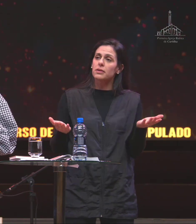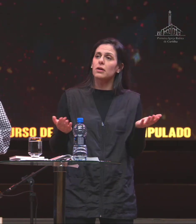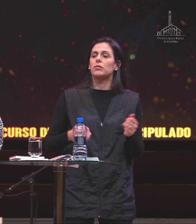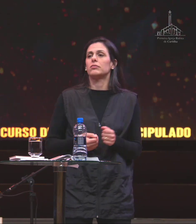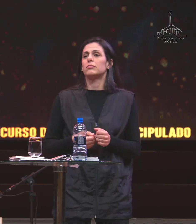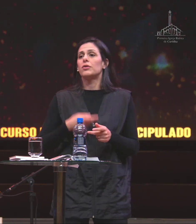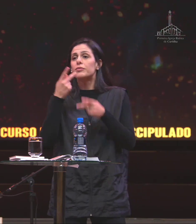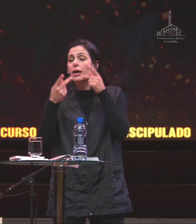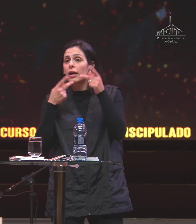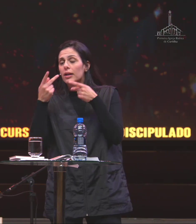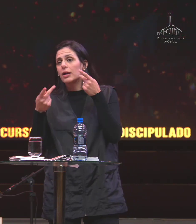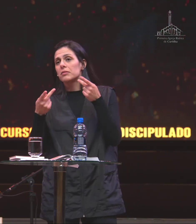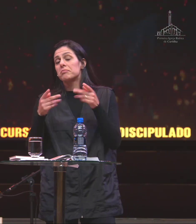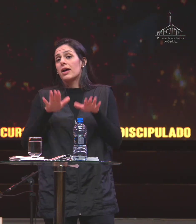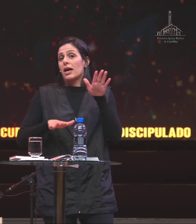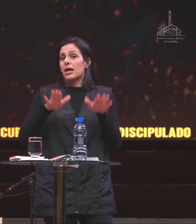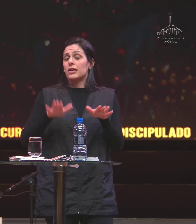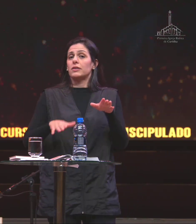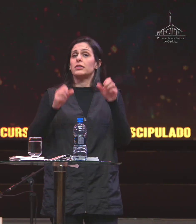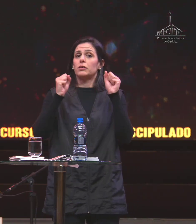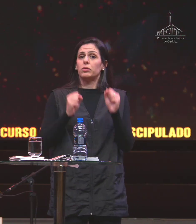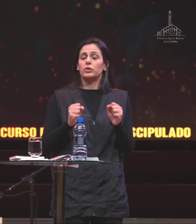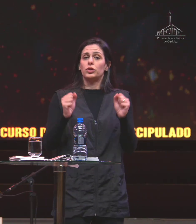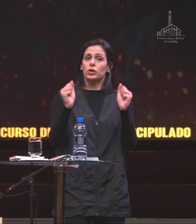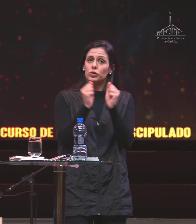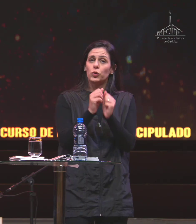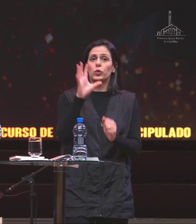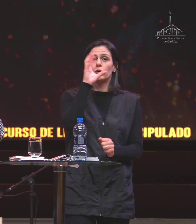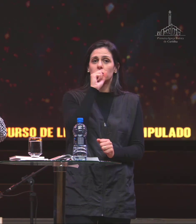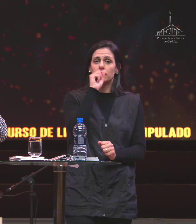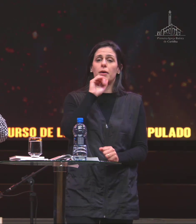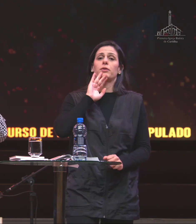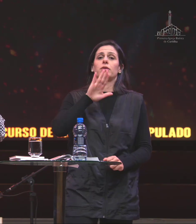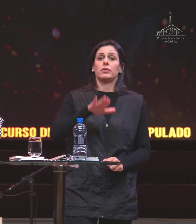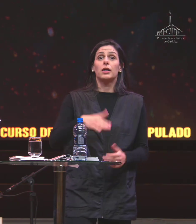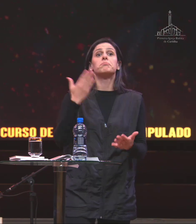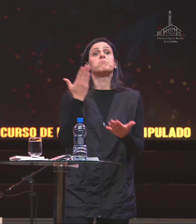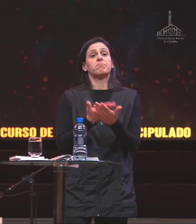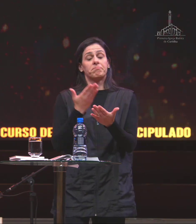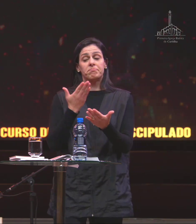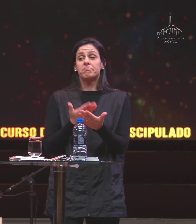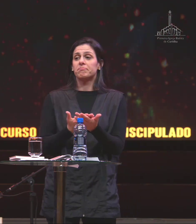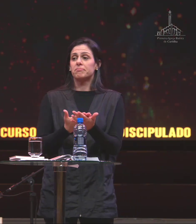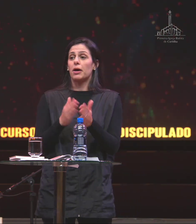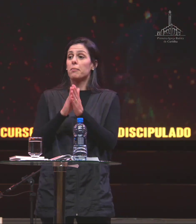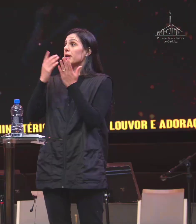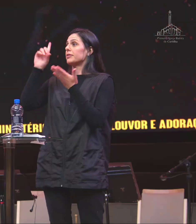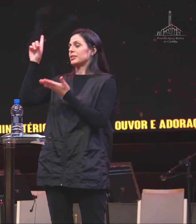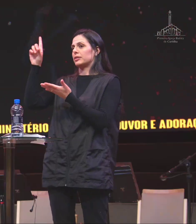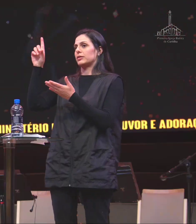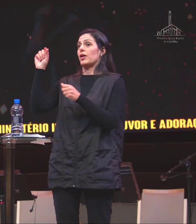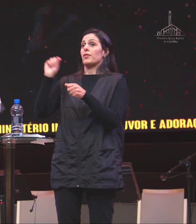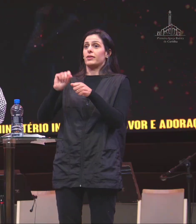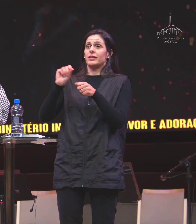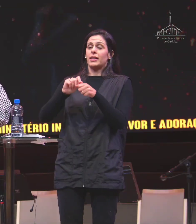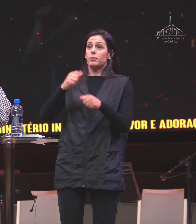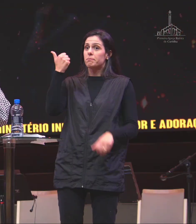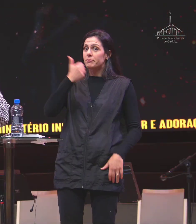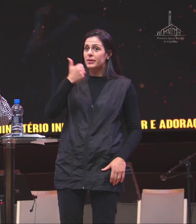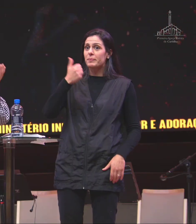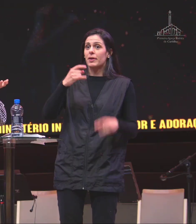Também já trabalhei um tempo com o pastor Adoniran, né? Eu sempre falo também quando eu venho aqui, porque eu tenho um irmão mais velho, o Ricardo, ele